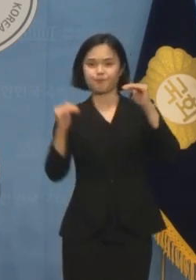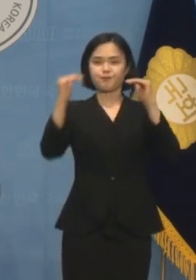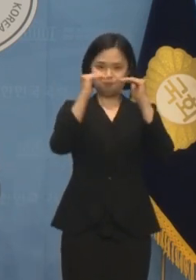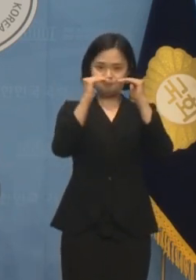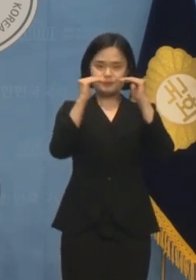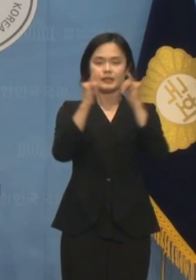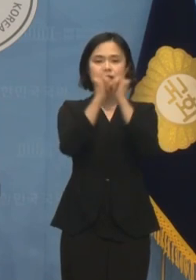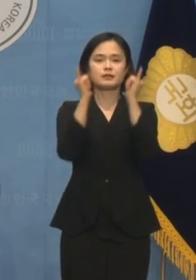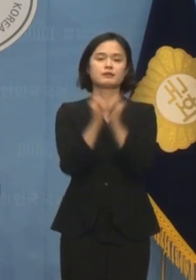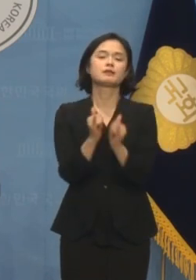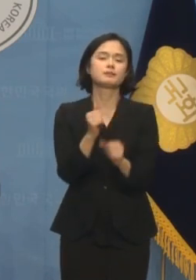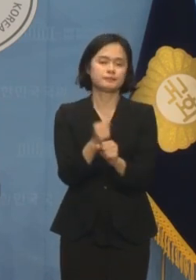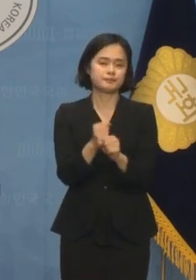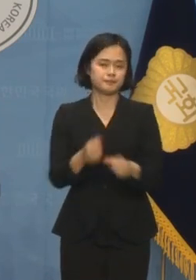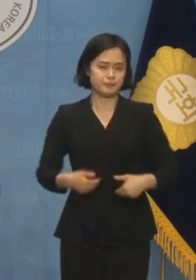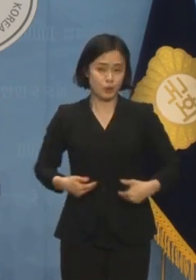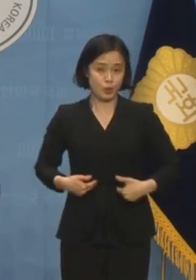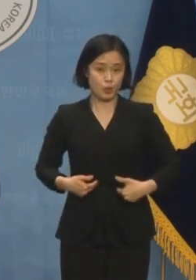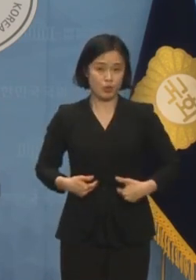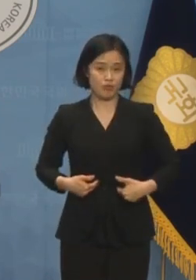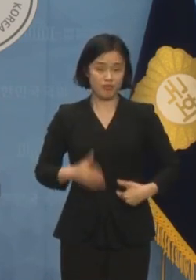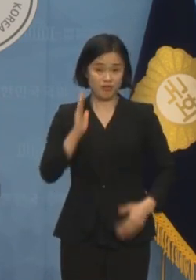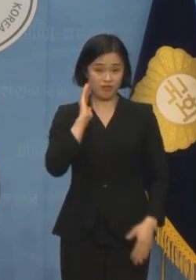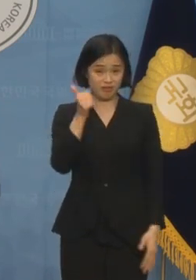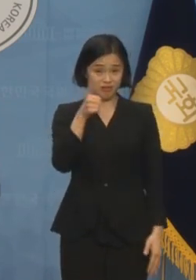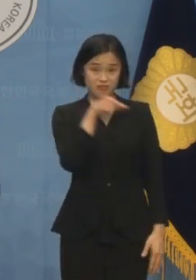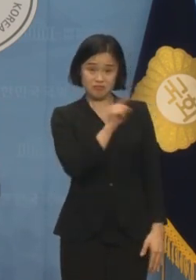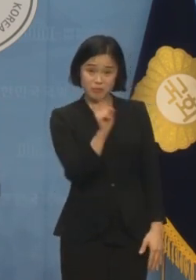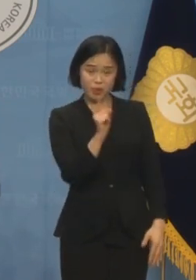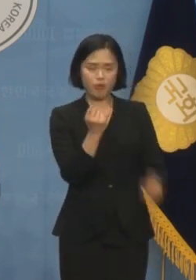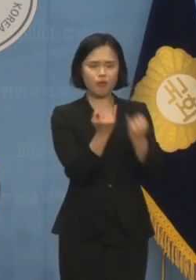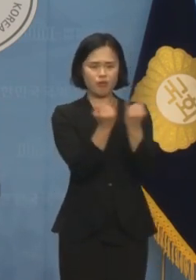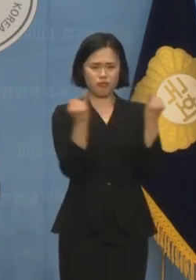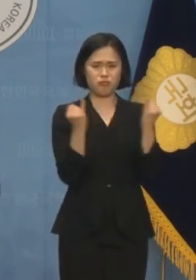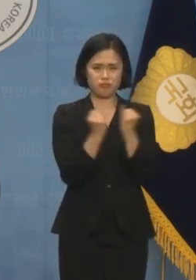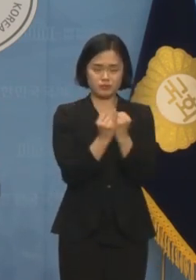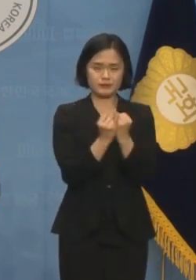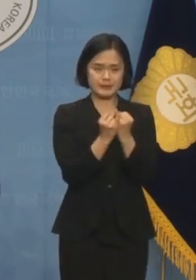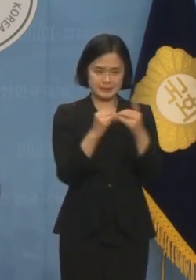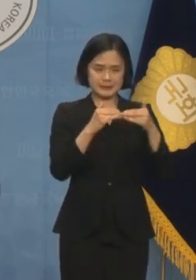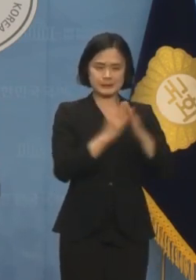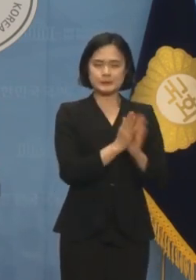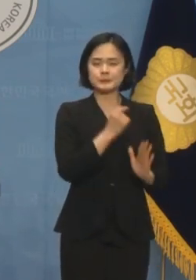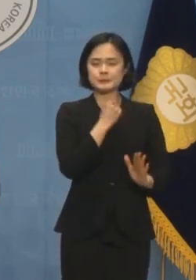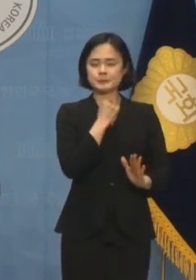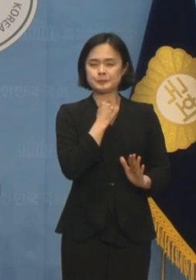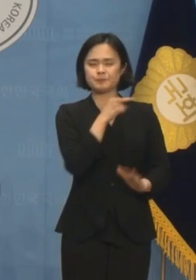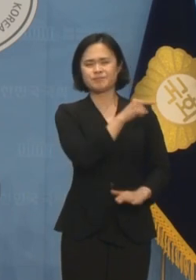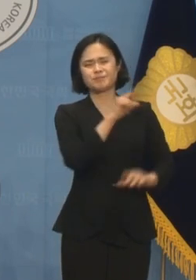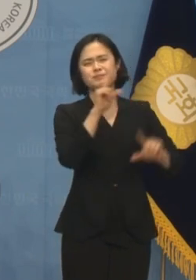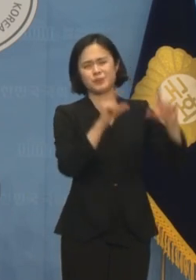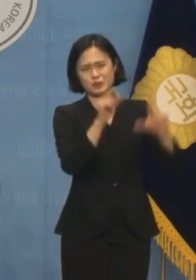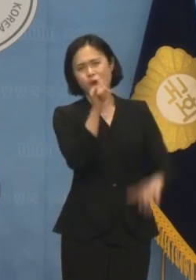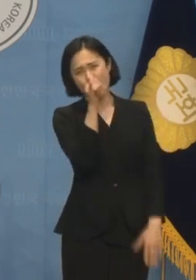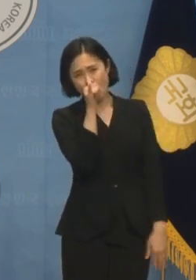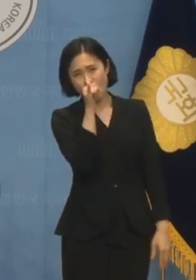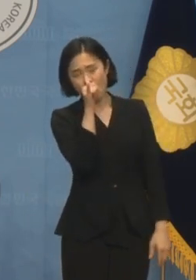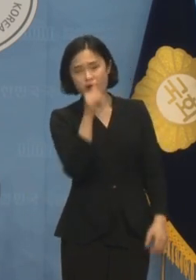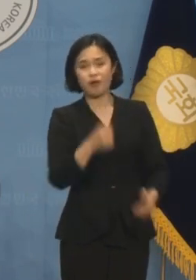대통령은 여성가족부를 못 없애서 안달하지 않았습니까? 국민 대다수가